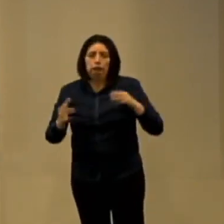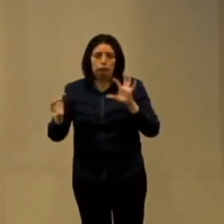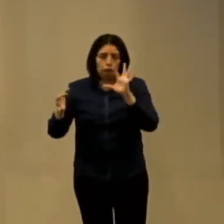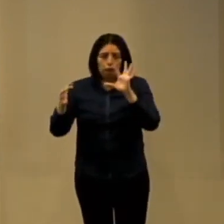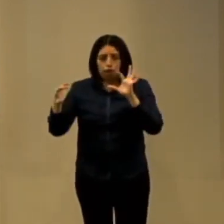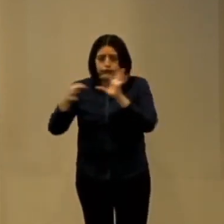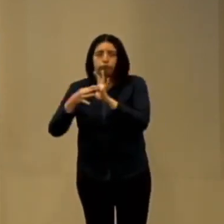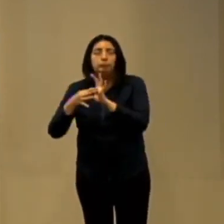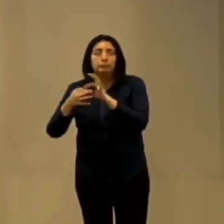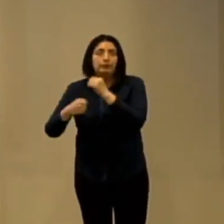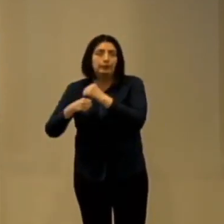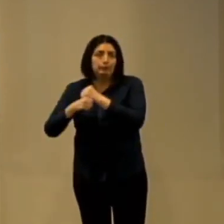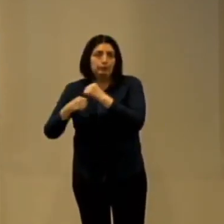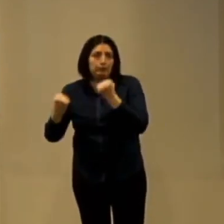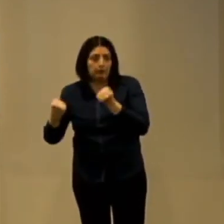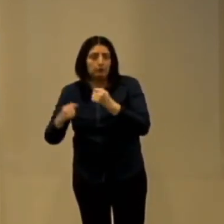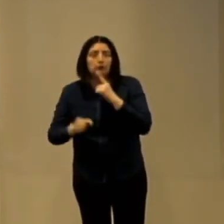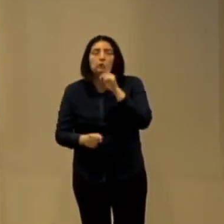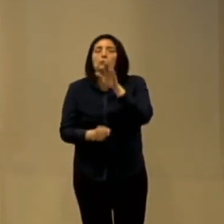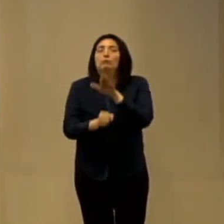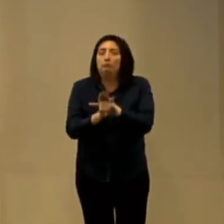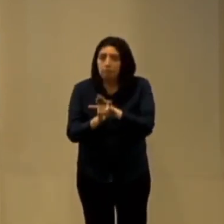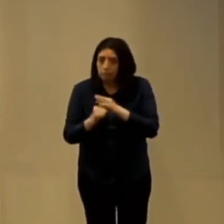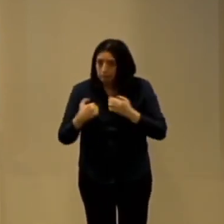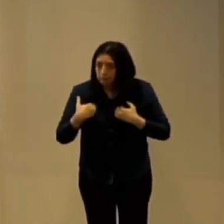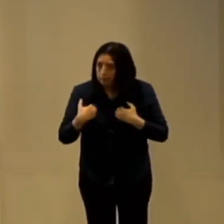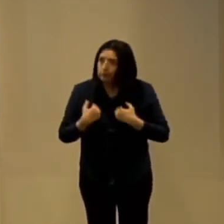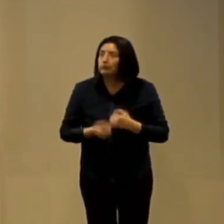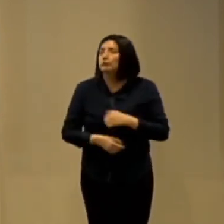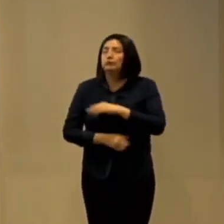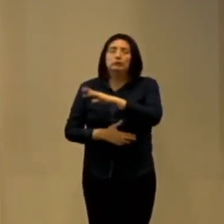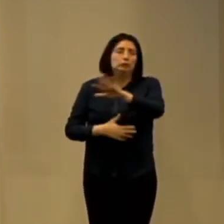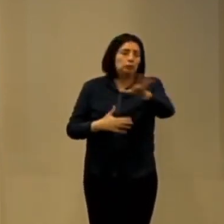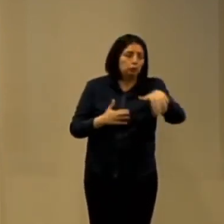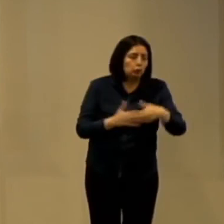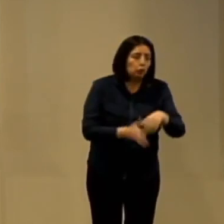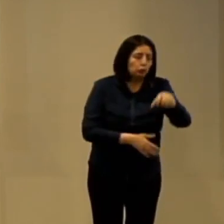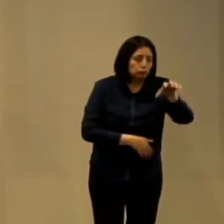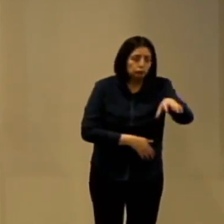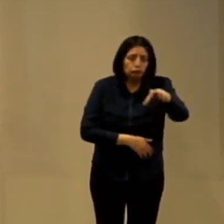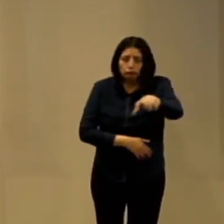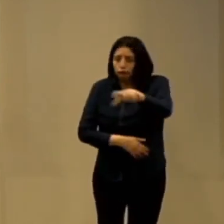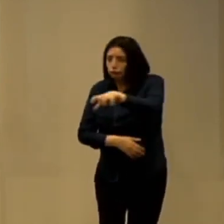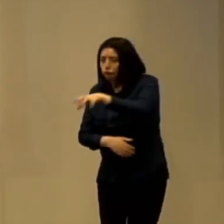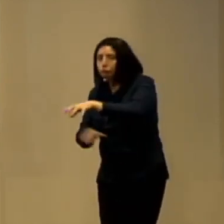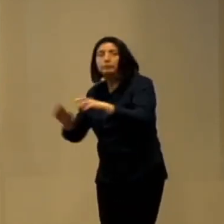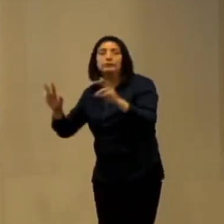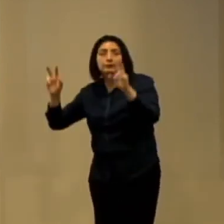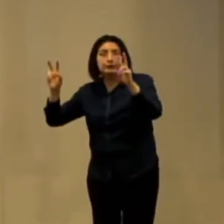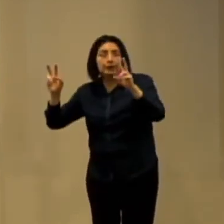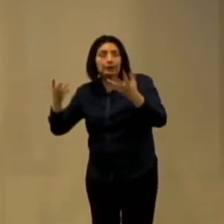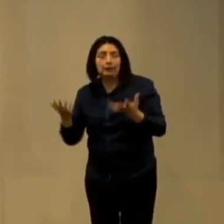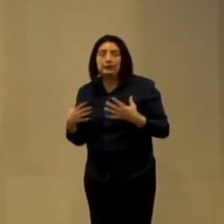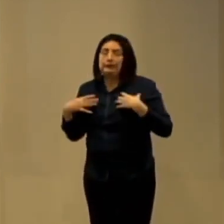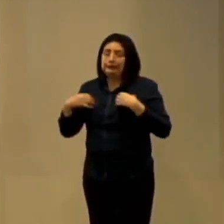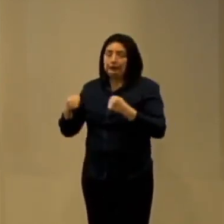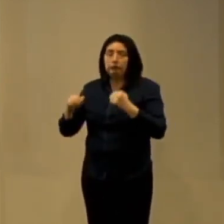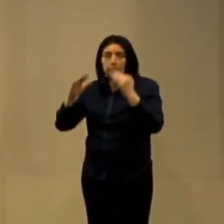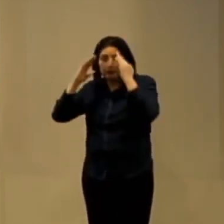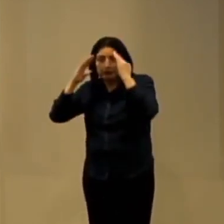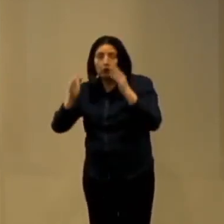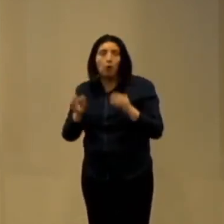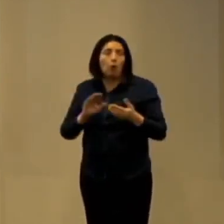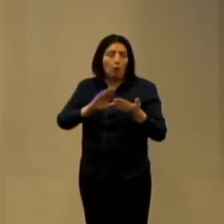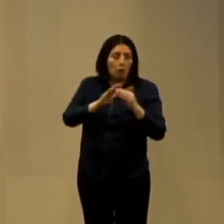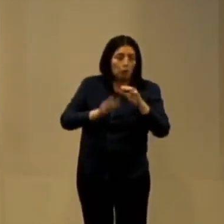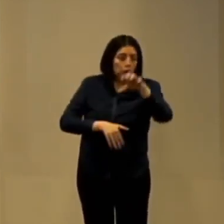trabajando de la mano. El compromiso con ellos es que todos los establecimientos que tengan salud mental, como los centros de salud mental comunitarios